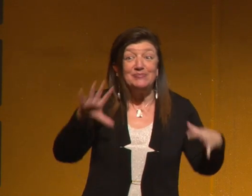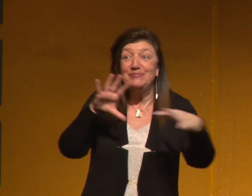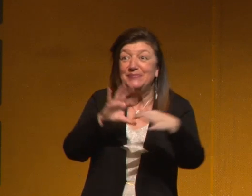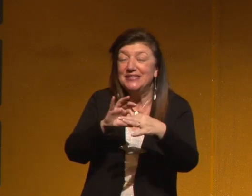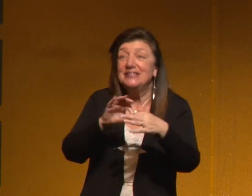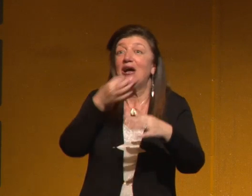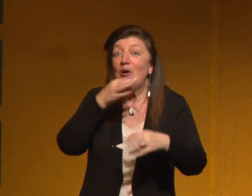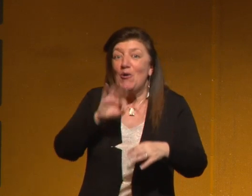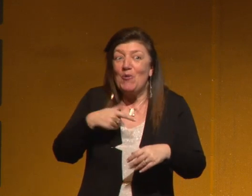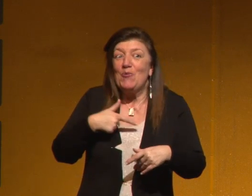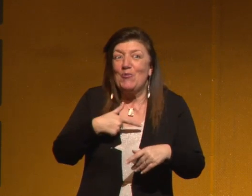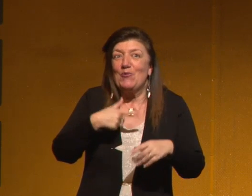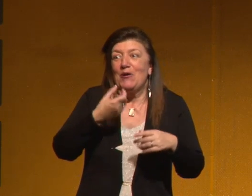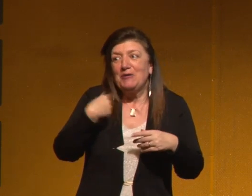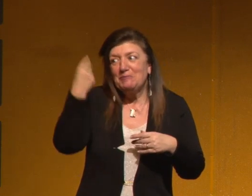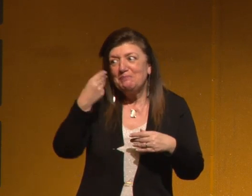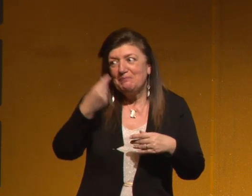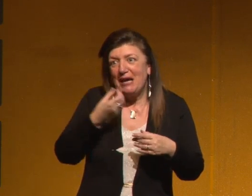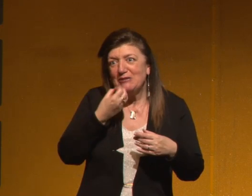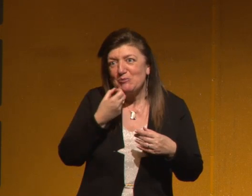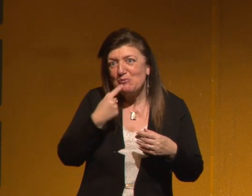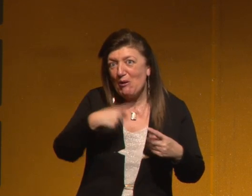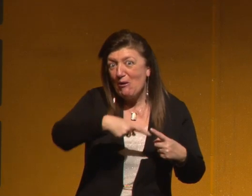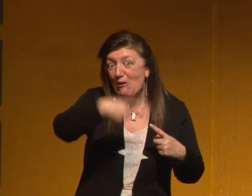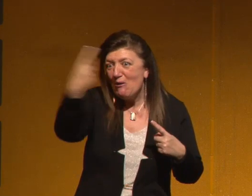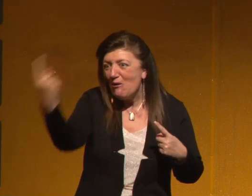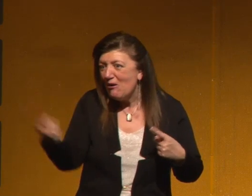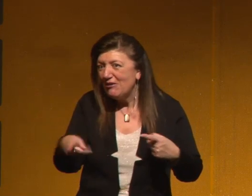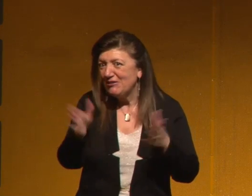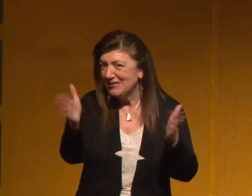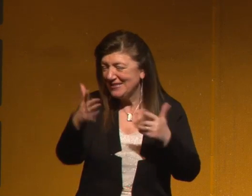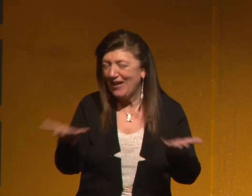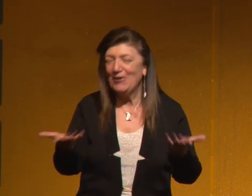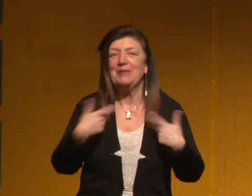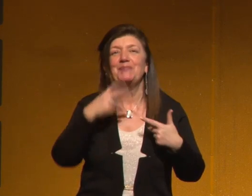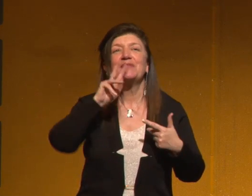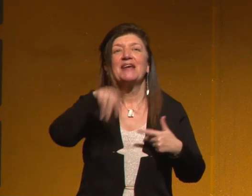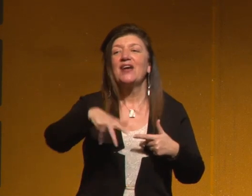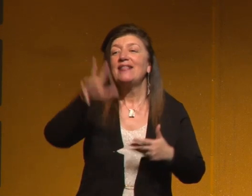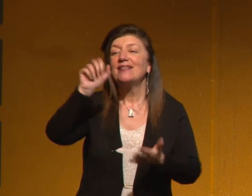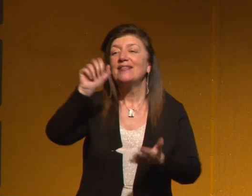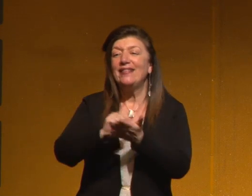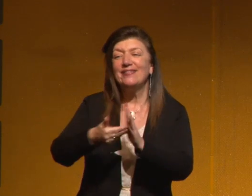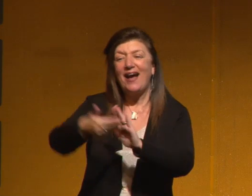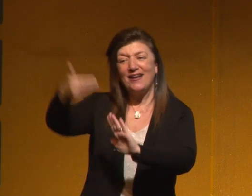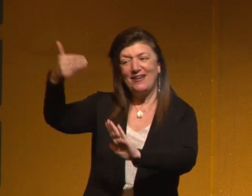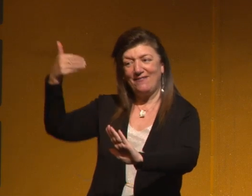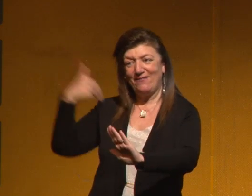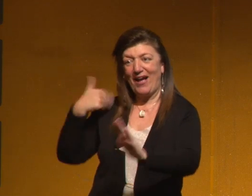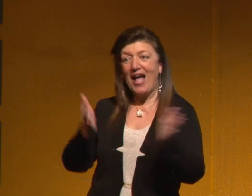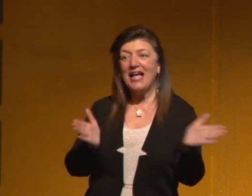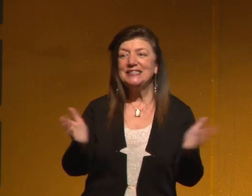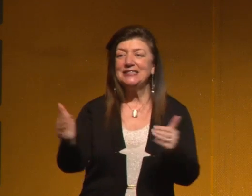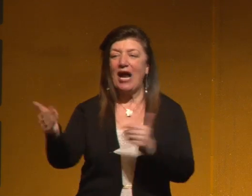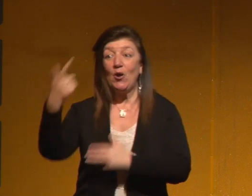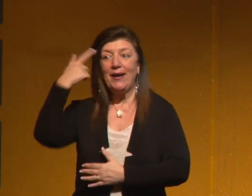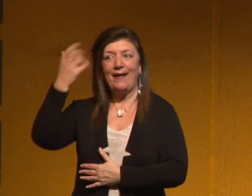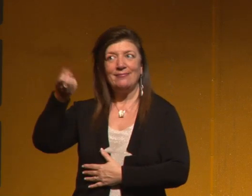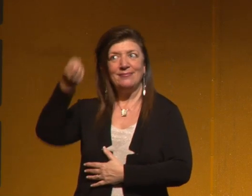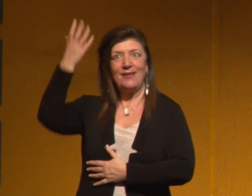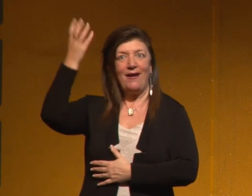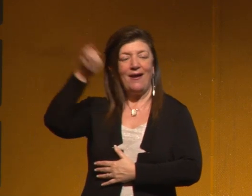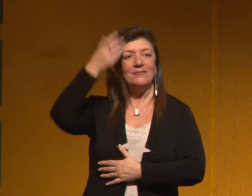aggiungo una cosa trent'anni fa quando fu pensato il salone del libro non fu pensato come